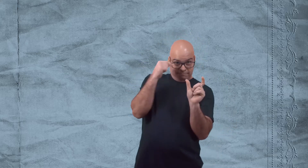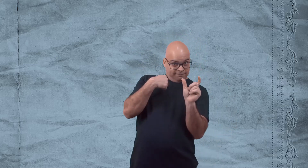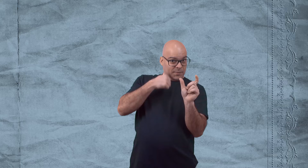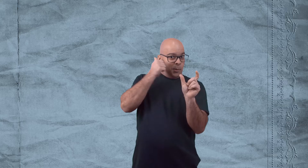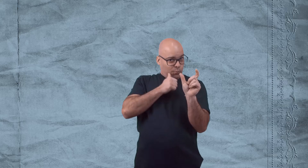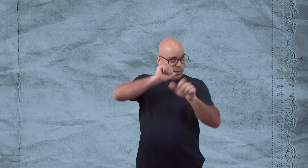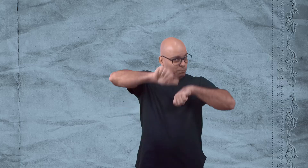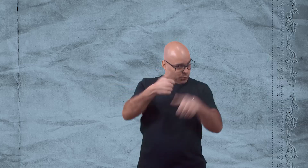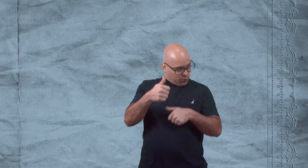assim: